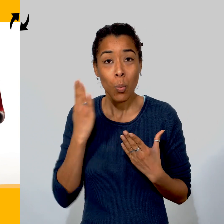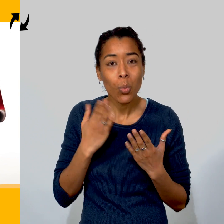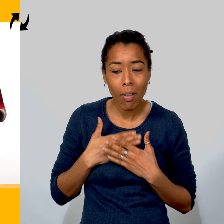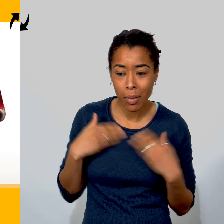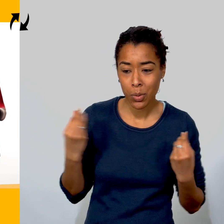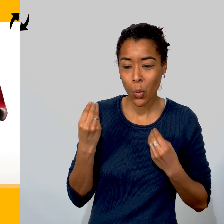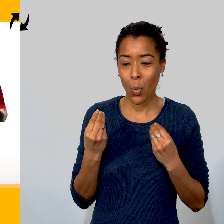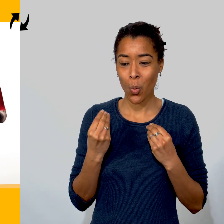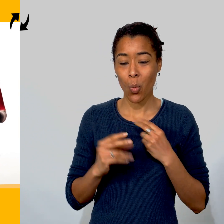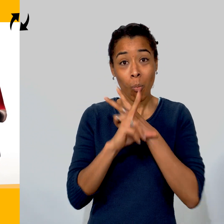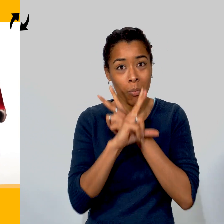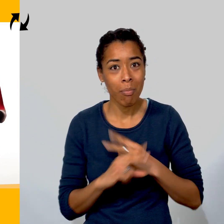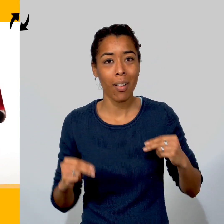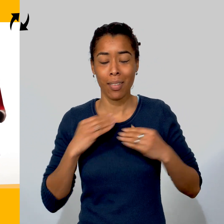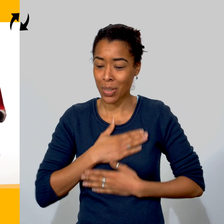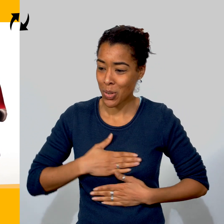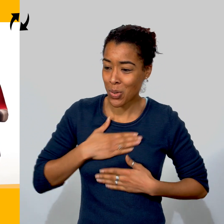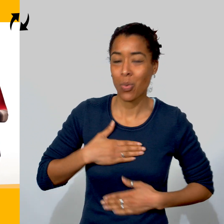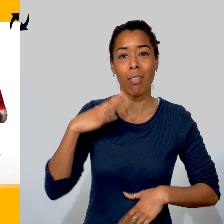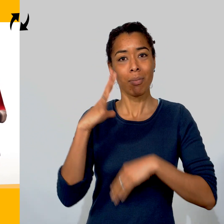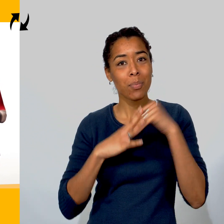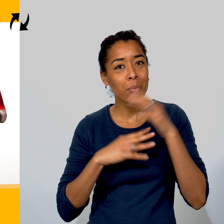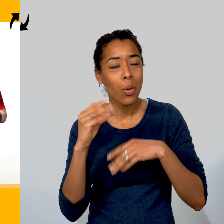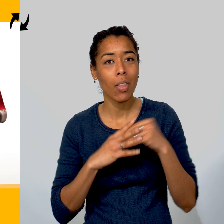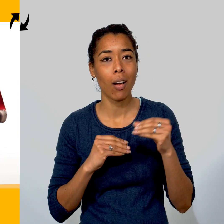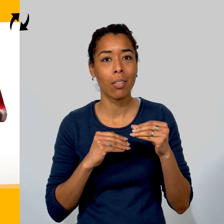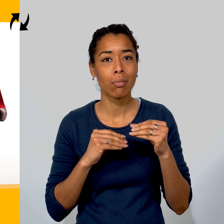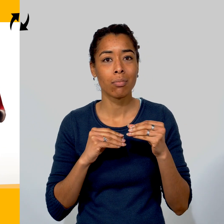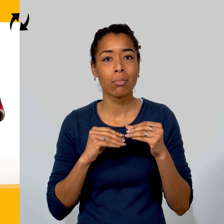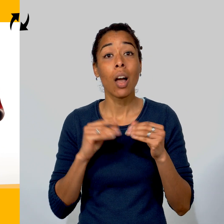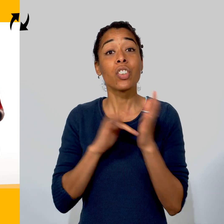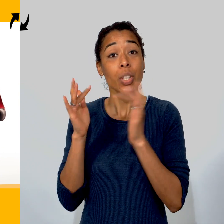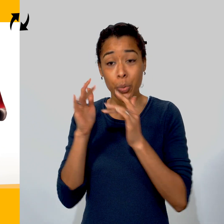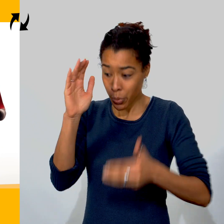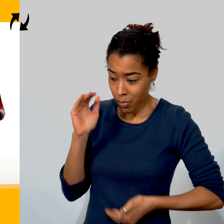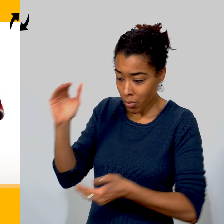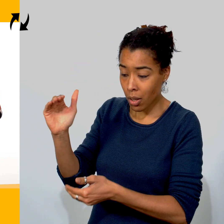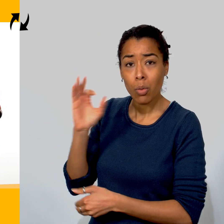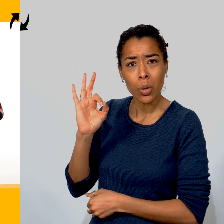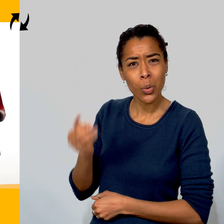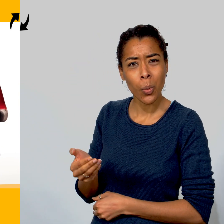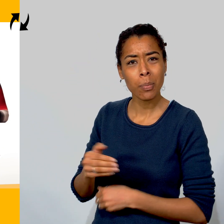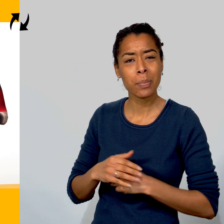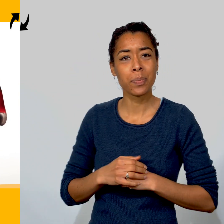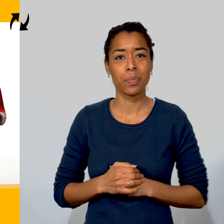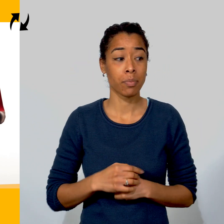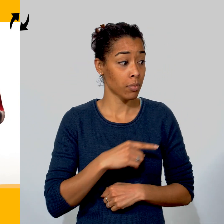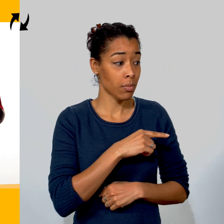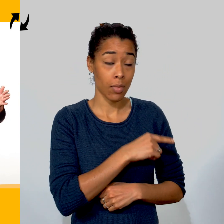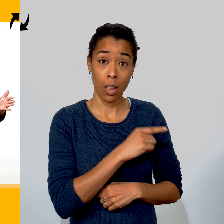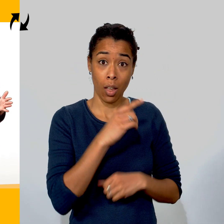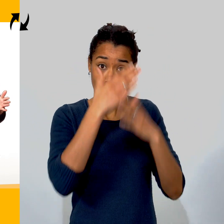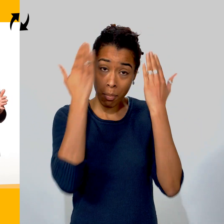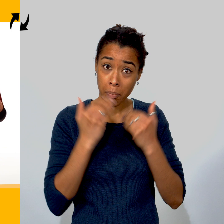guérison ou tout simplement la paix, la joie, le bonheur? Marie est sûre et certaine d'obtenir de Jésus une réponse à ce